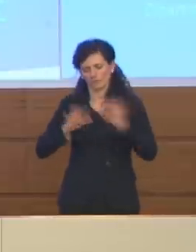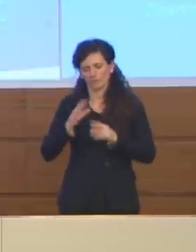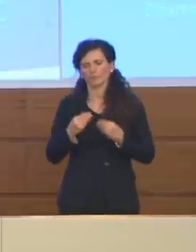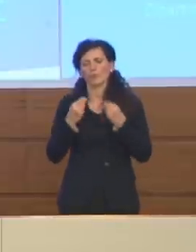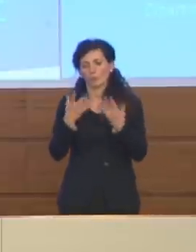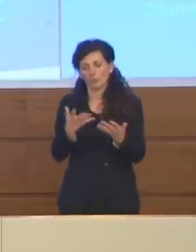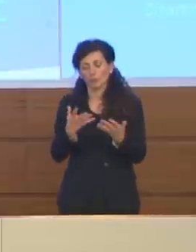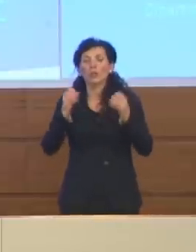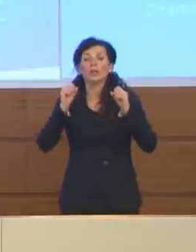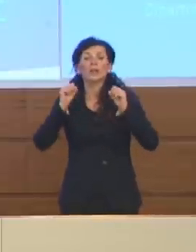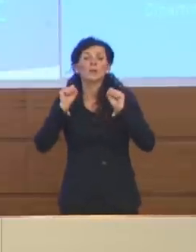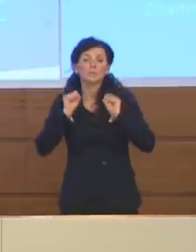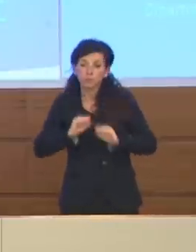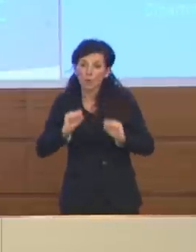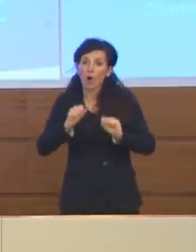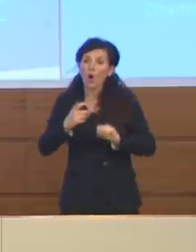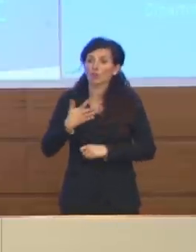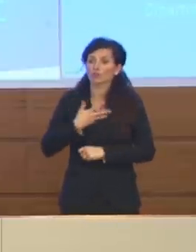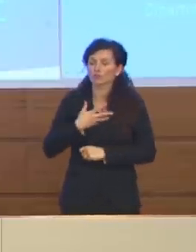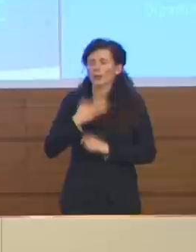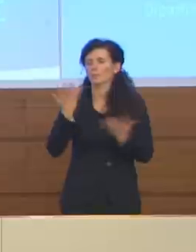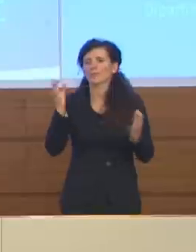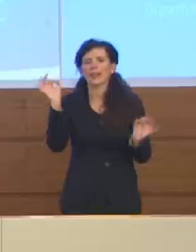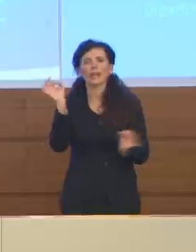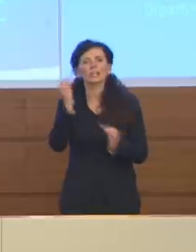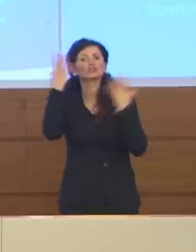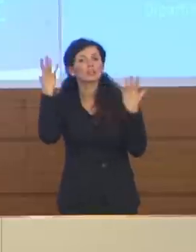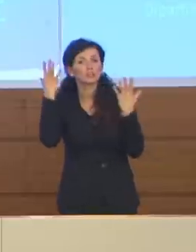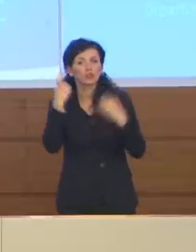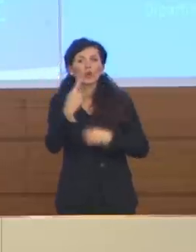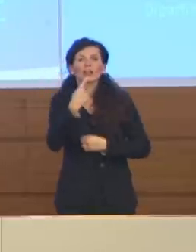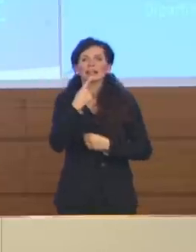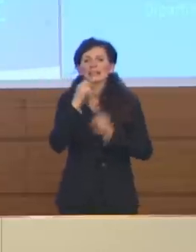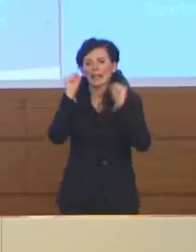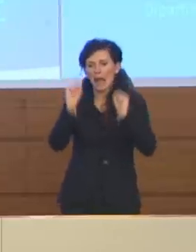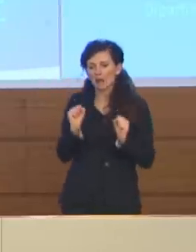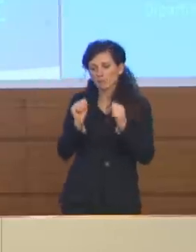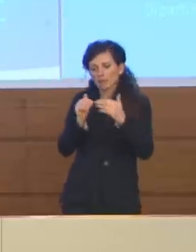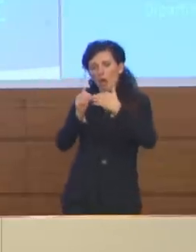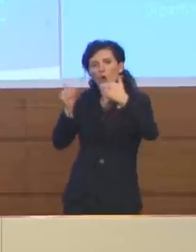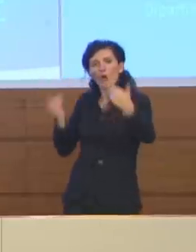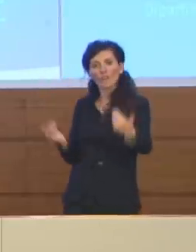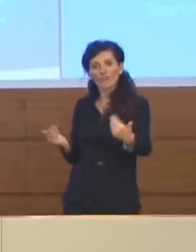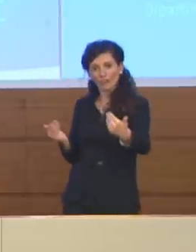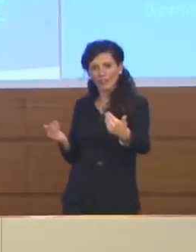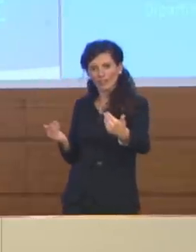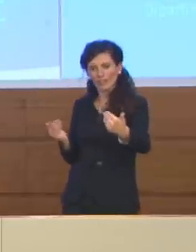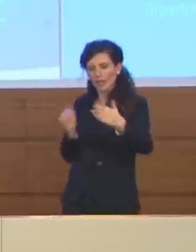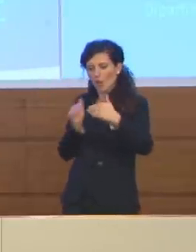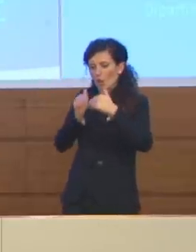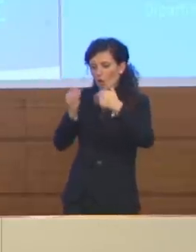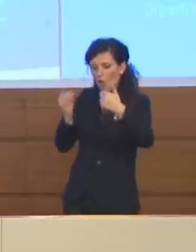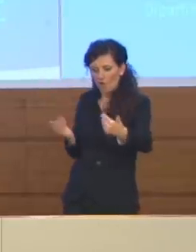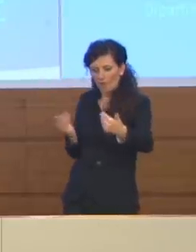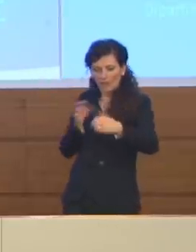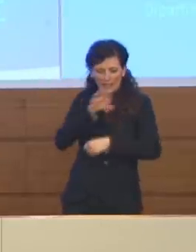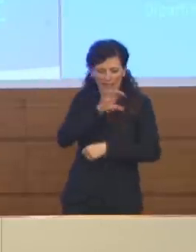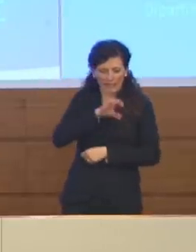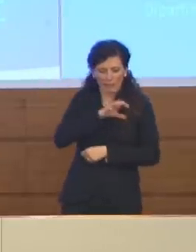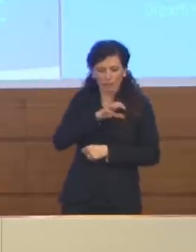per persone che vivono ai confini di una regione e lavorano in quella